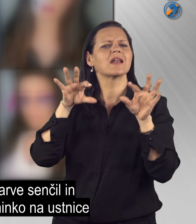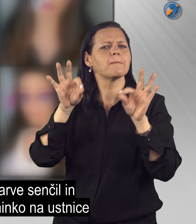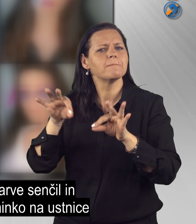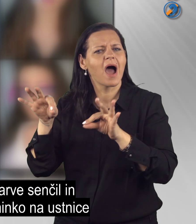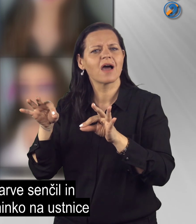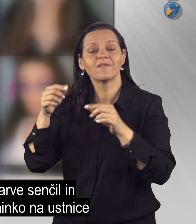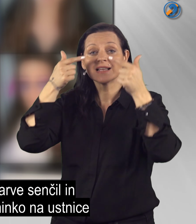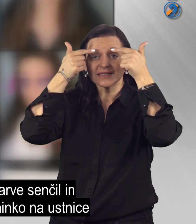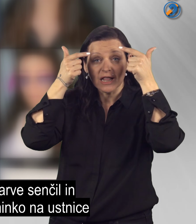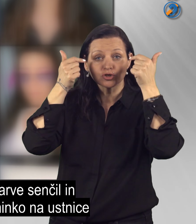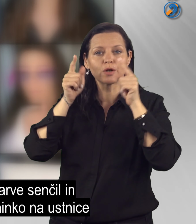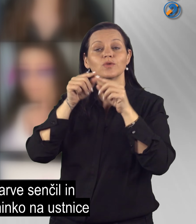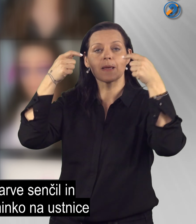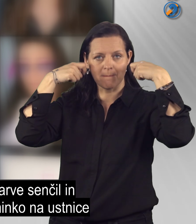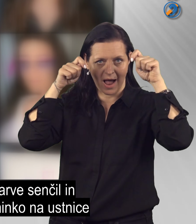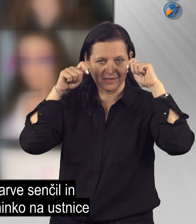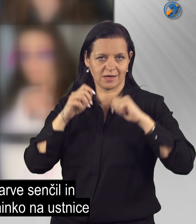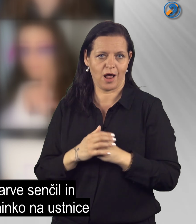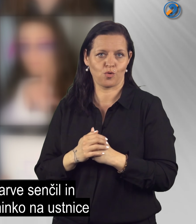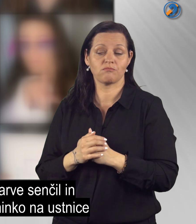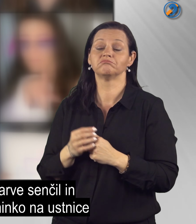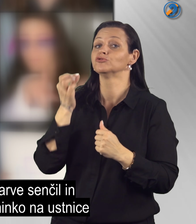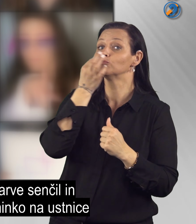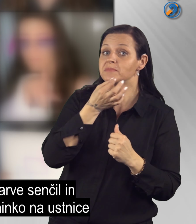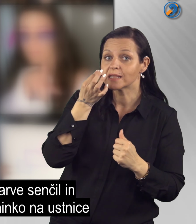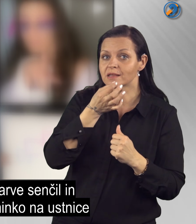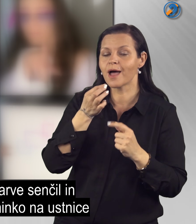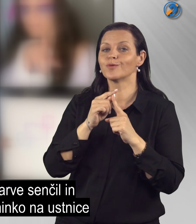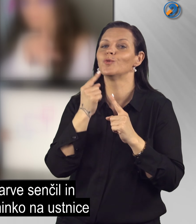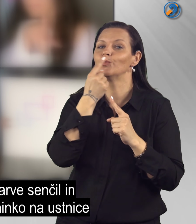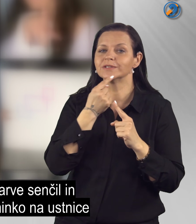nanese šminko na ustnice ter oblikuje ličnice in jih napudra.